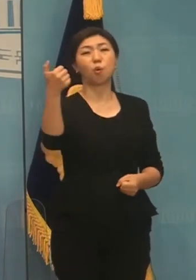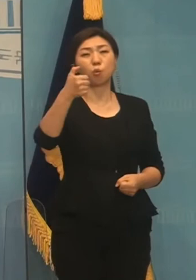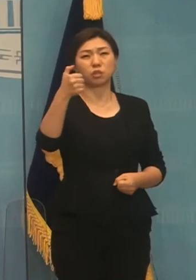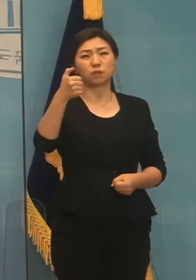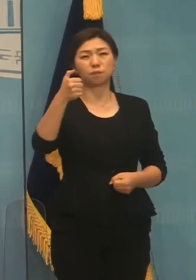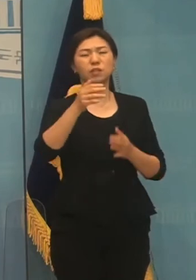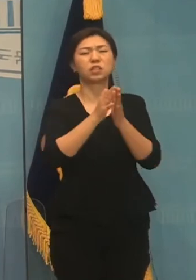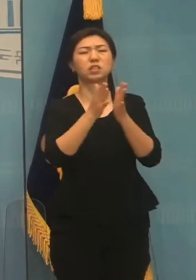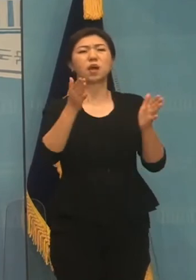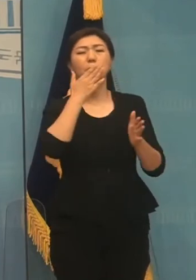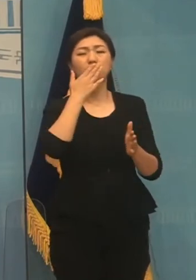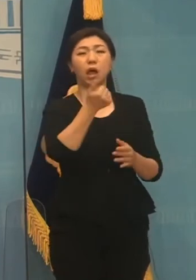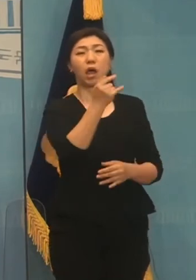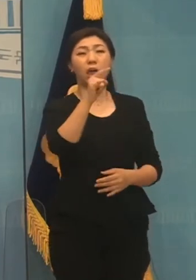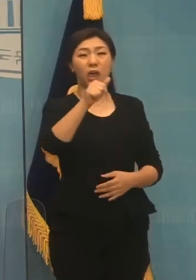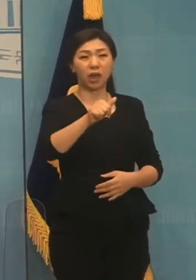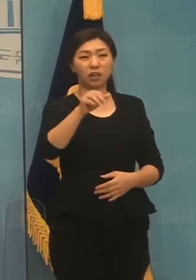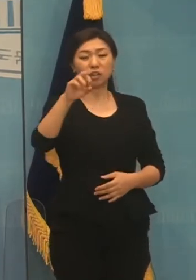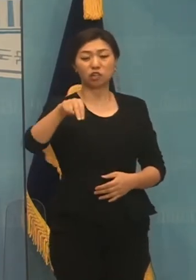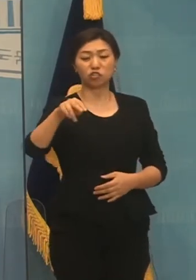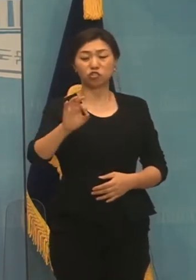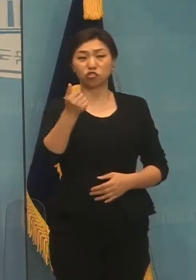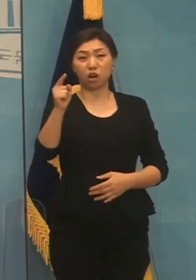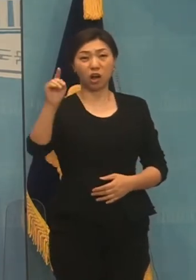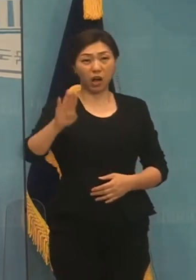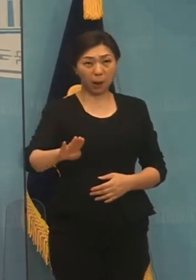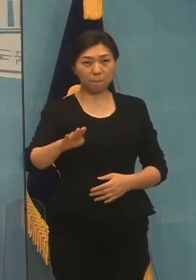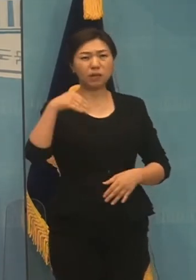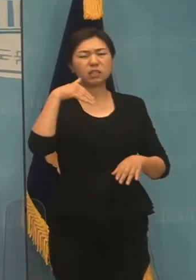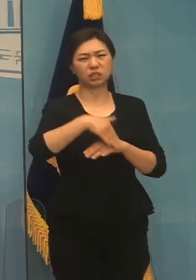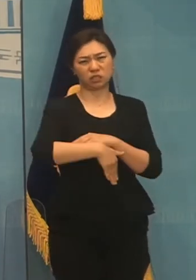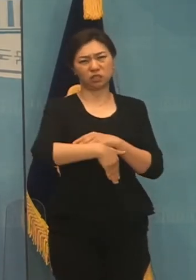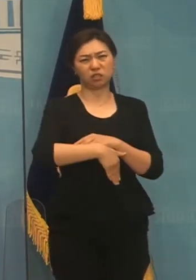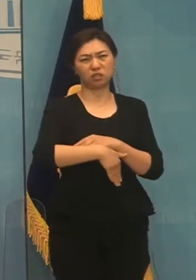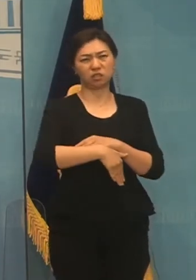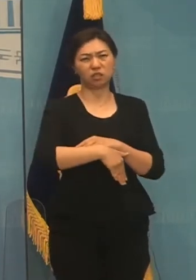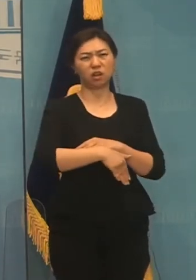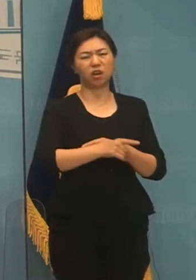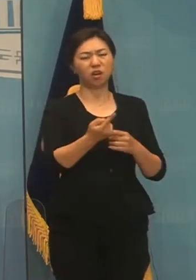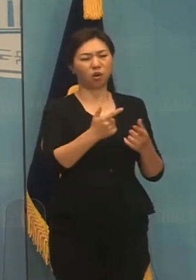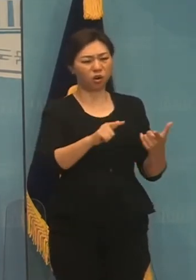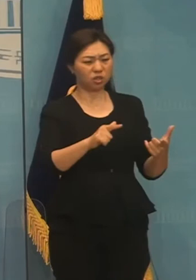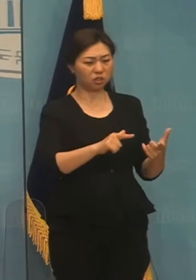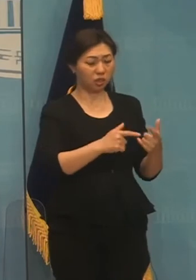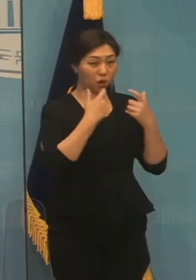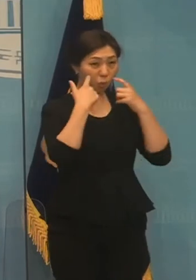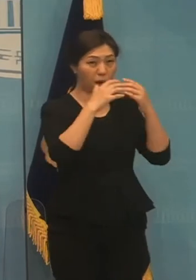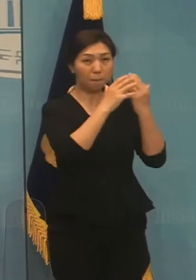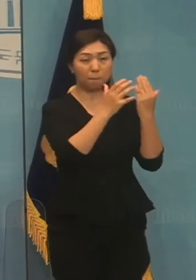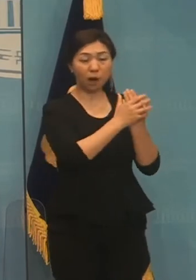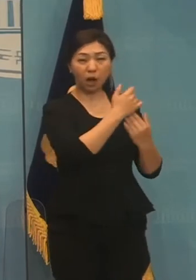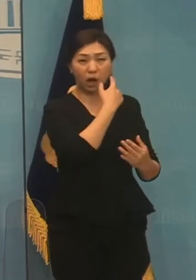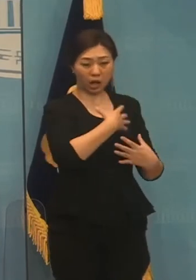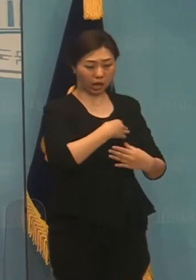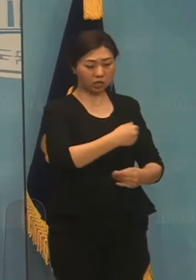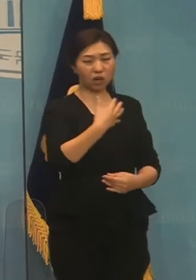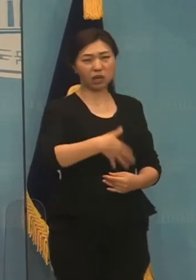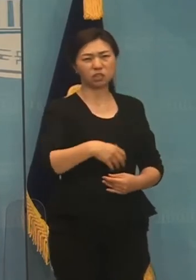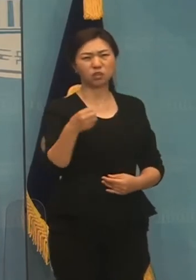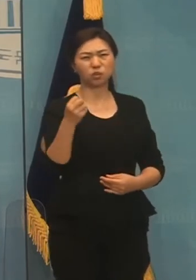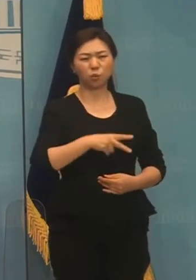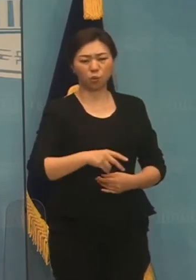핵융합 방식은 기술적 안전성이나 핵 폐기물과 관련한 위험성 문제 등이 아직 검증되지도